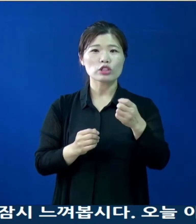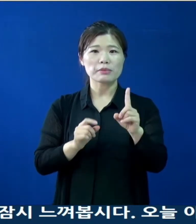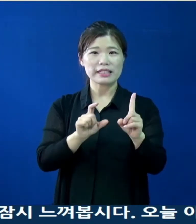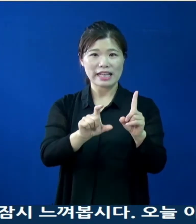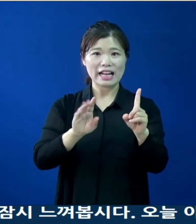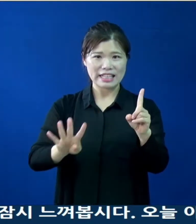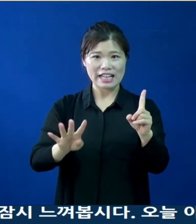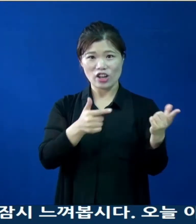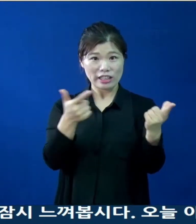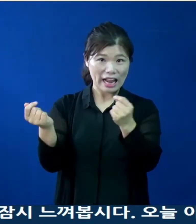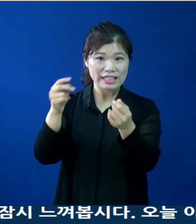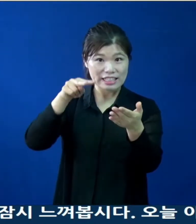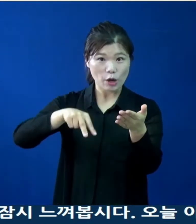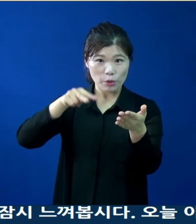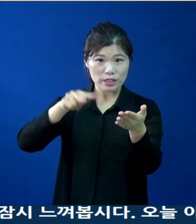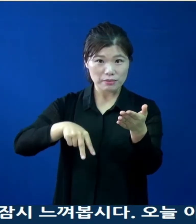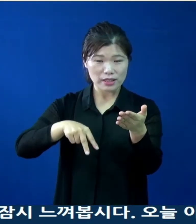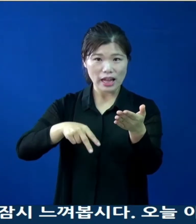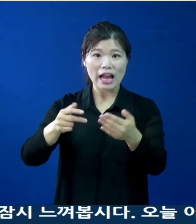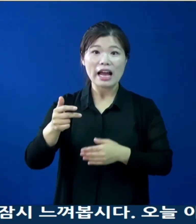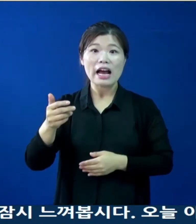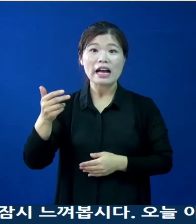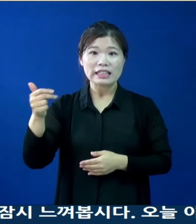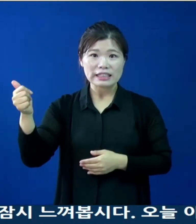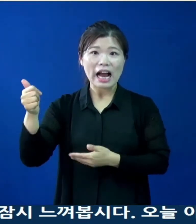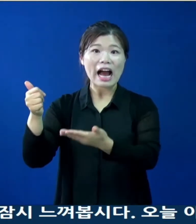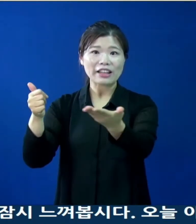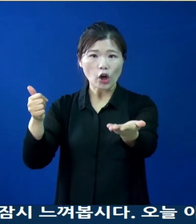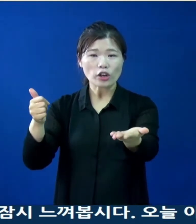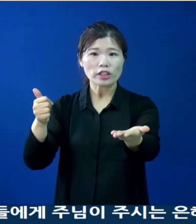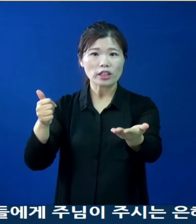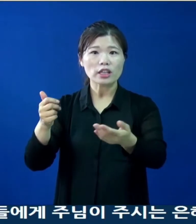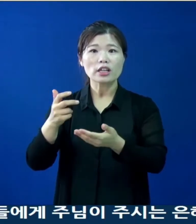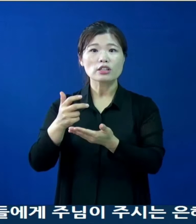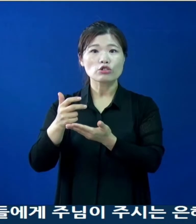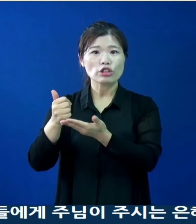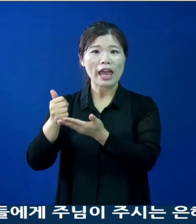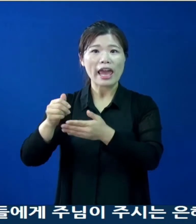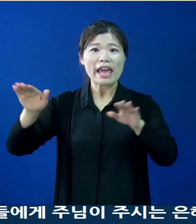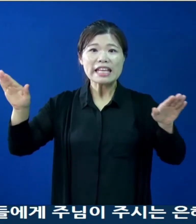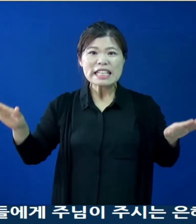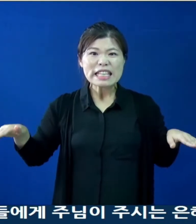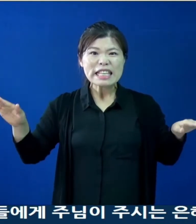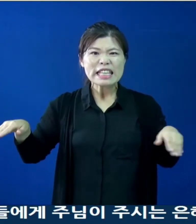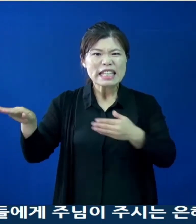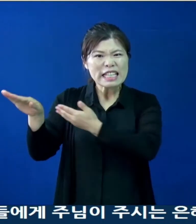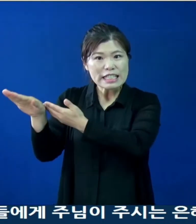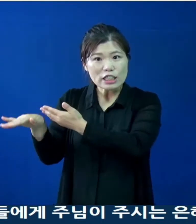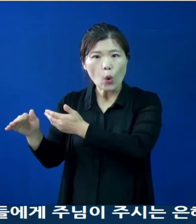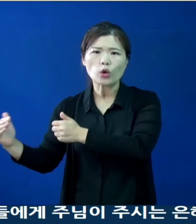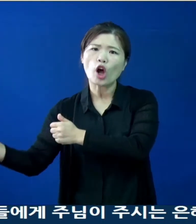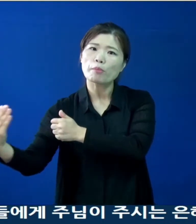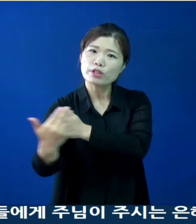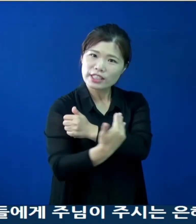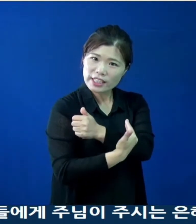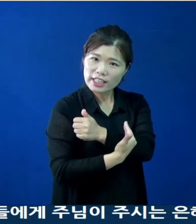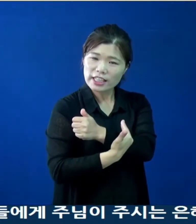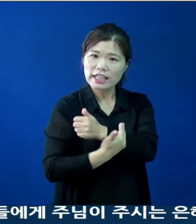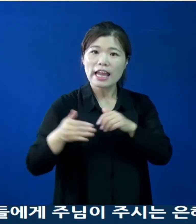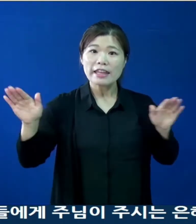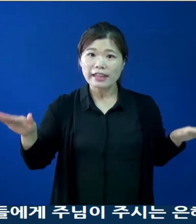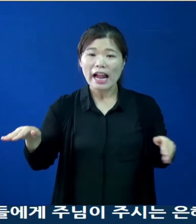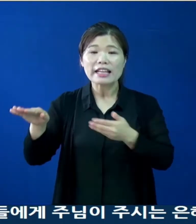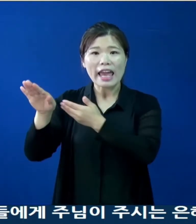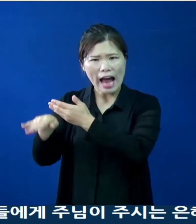같이 한번 읽어보시겠습니다. 그가 너를 그의 깃으로 덮으시리니 내가 그의 날개